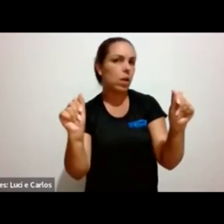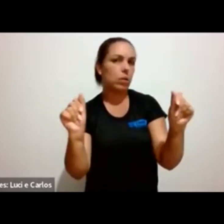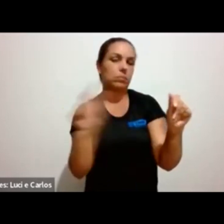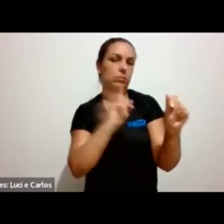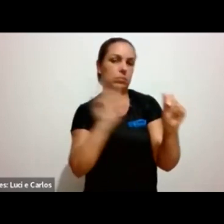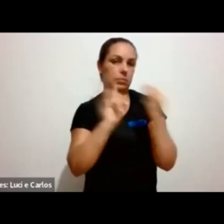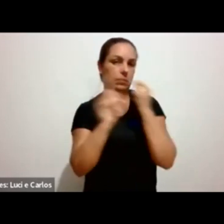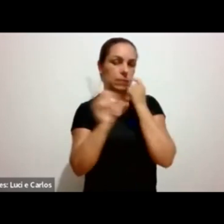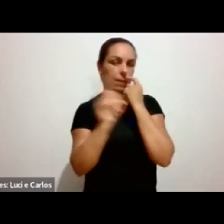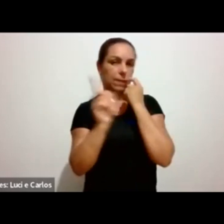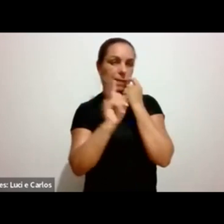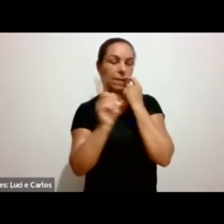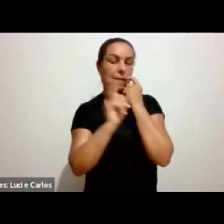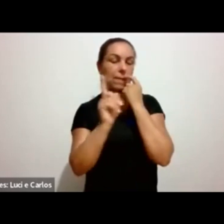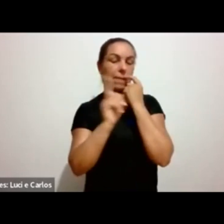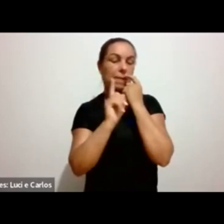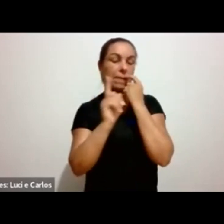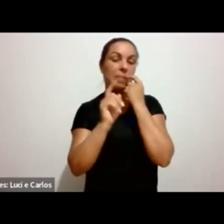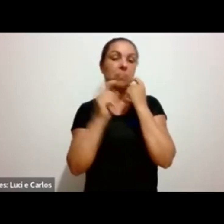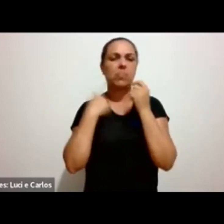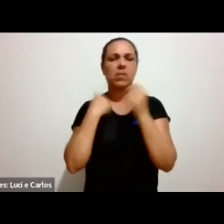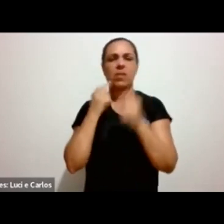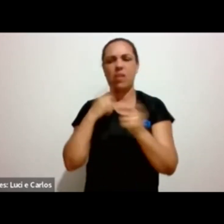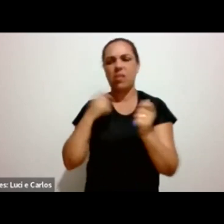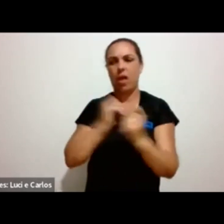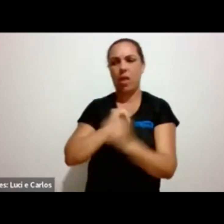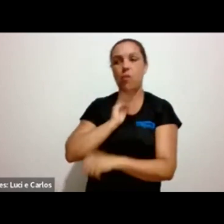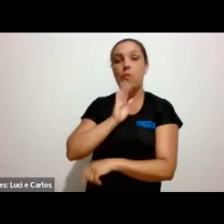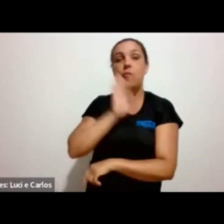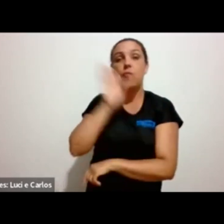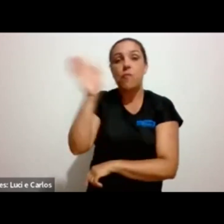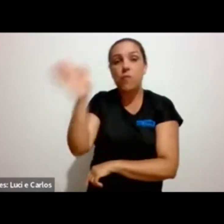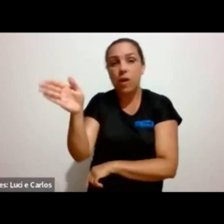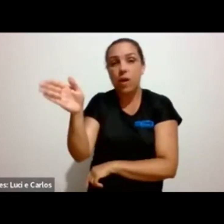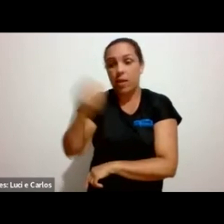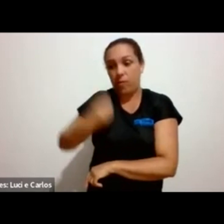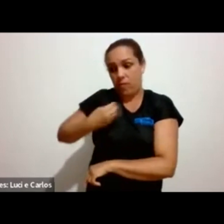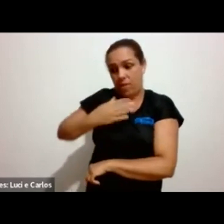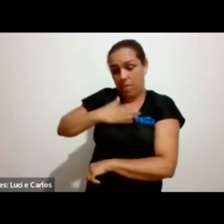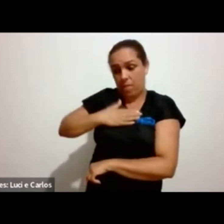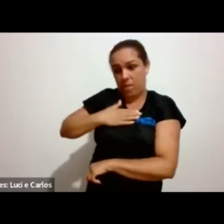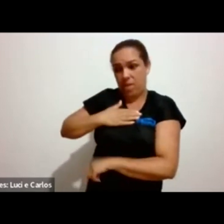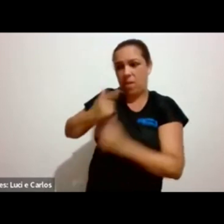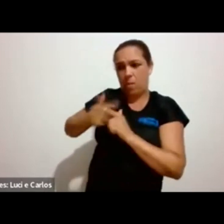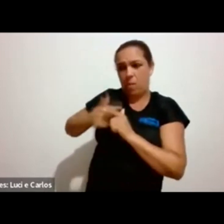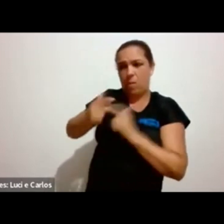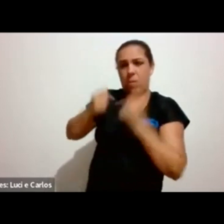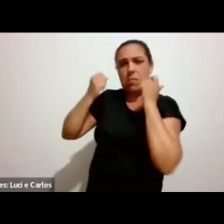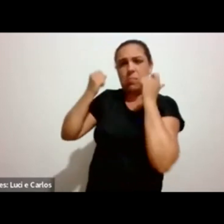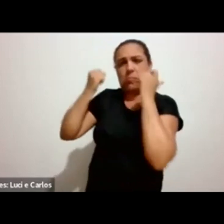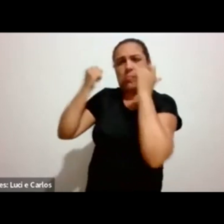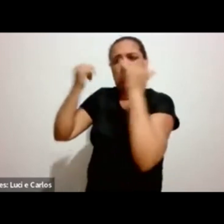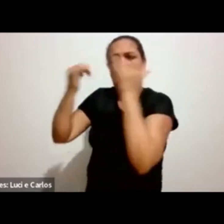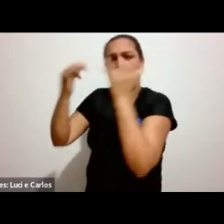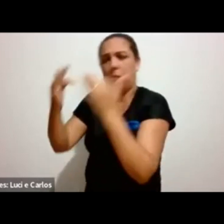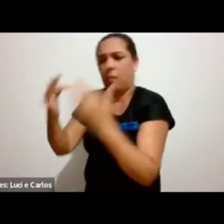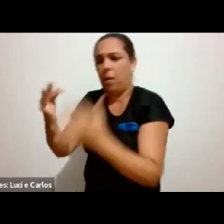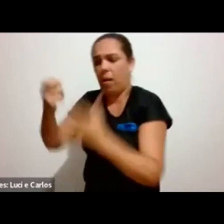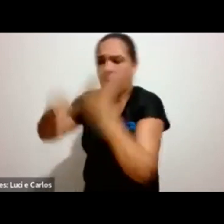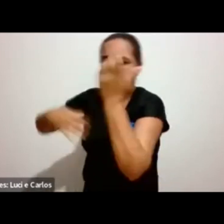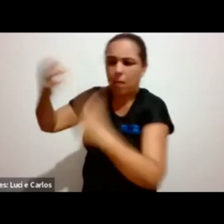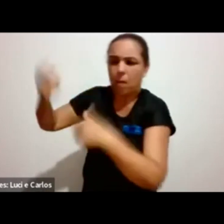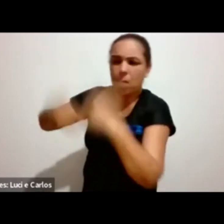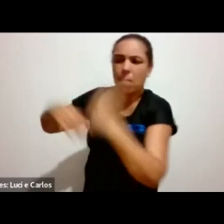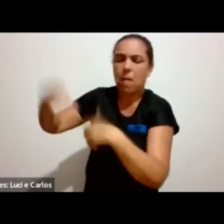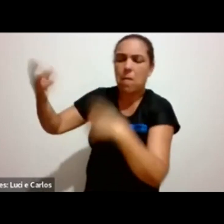o terapeuta não cura a doença, por que que eu vou lá contar todos os meus problemas e ele não vai curar a doença?